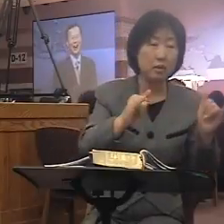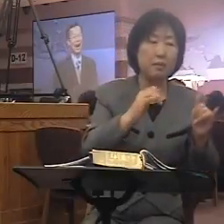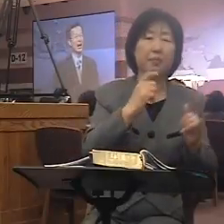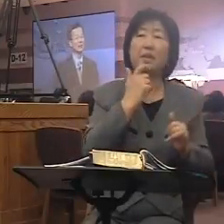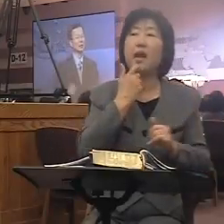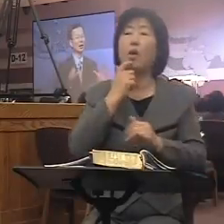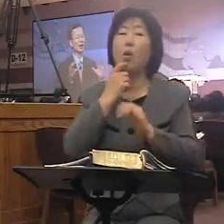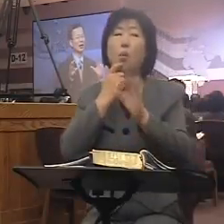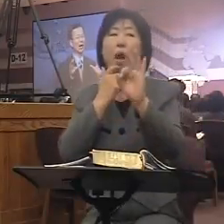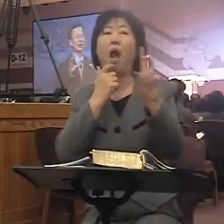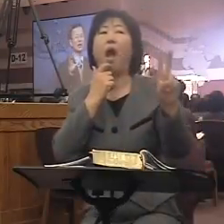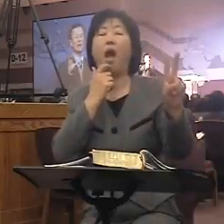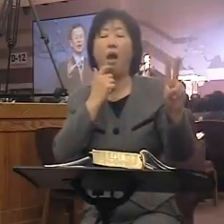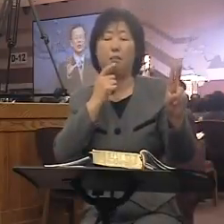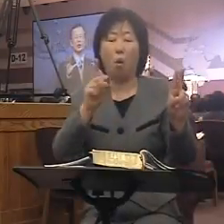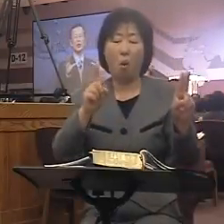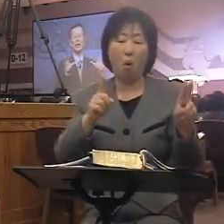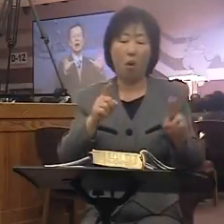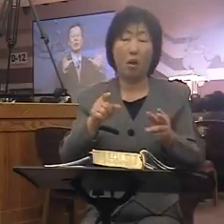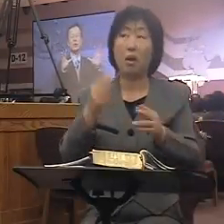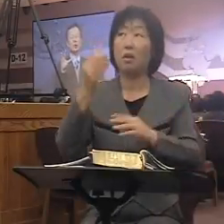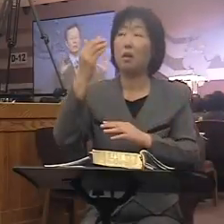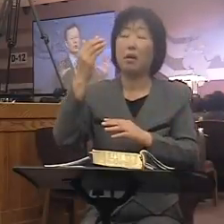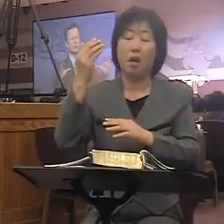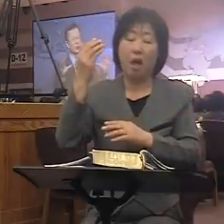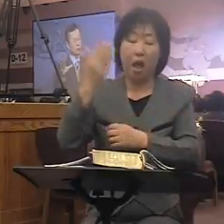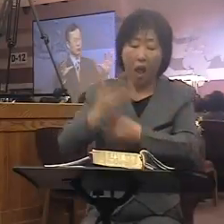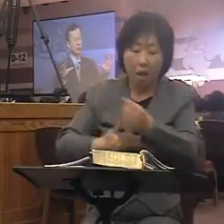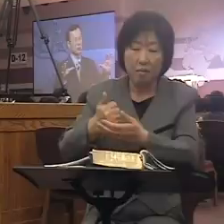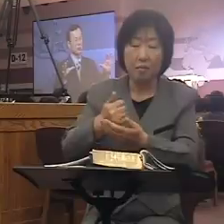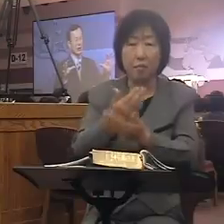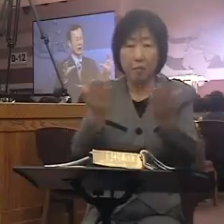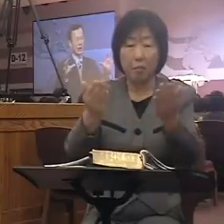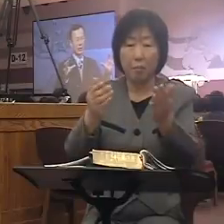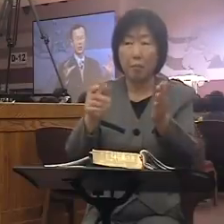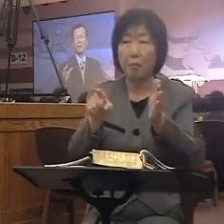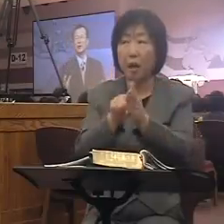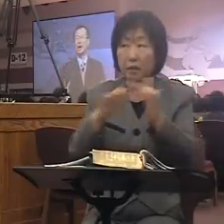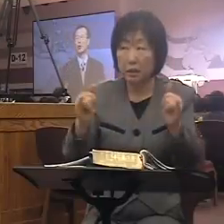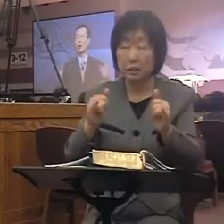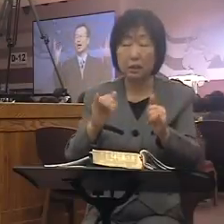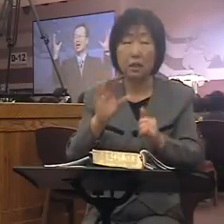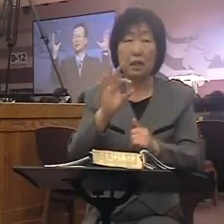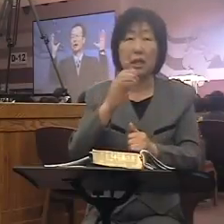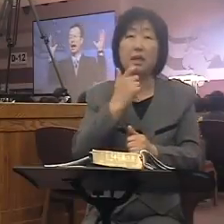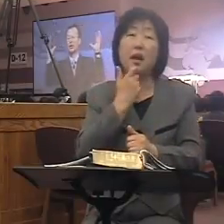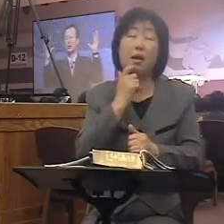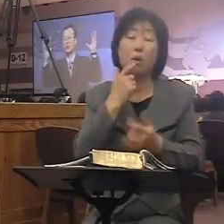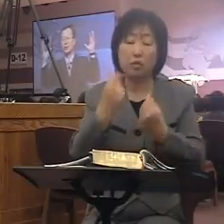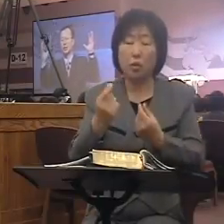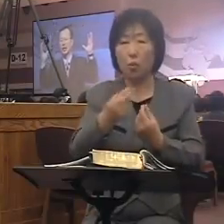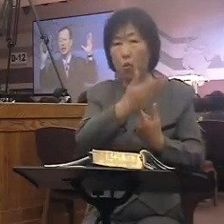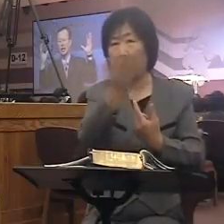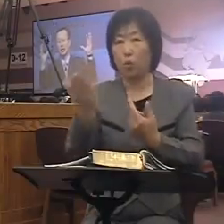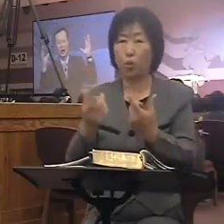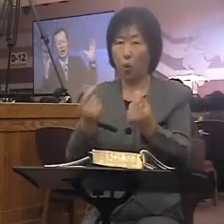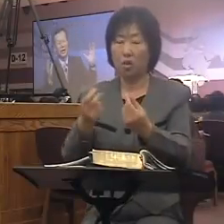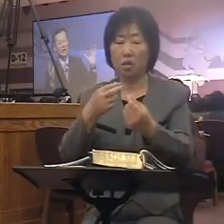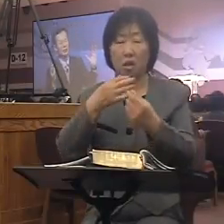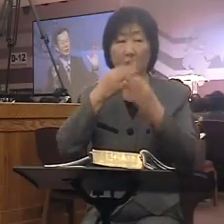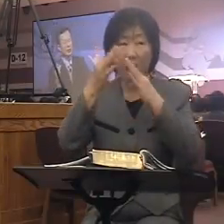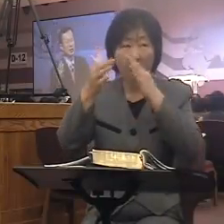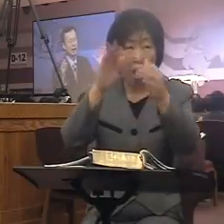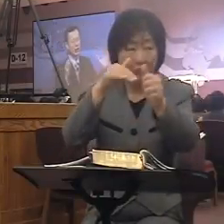때 하나님은 당신의 백성들을 야곱처럼 보시면서 부르시고 그렇다면 야곱의 하나님을 아는 것이